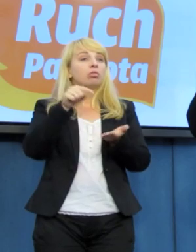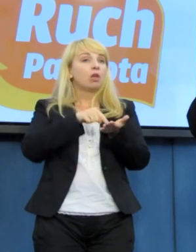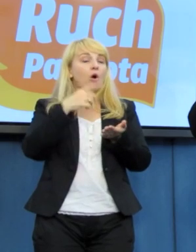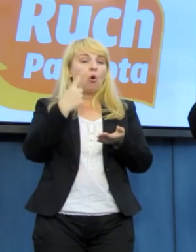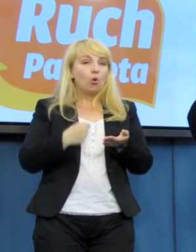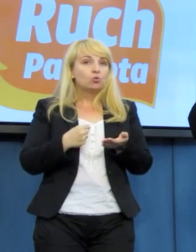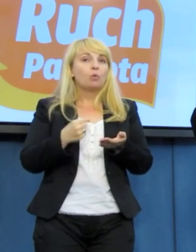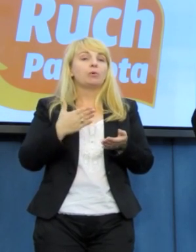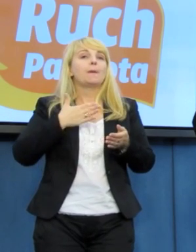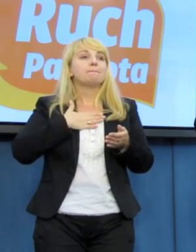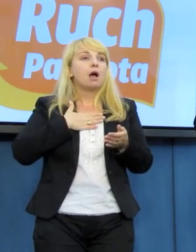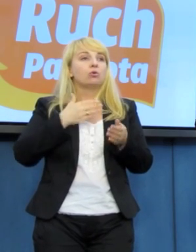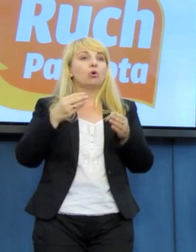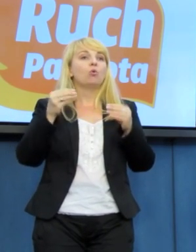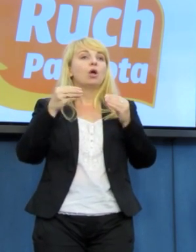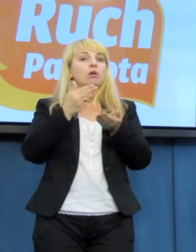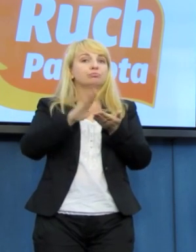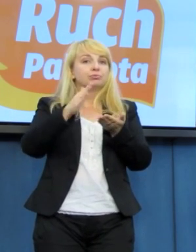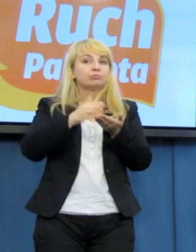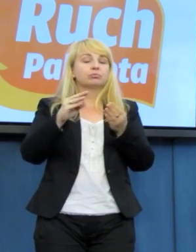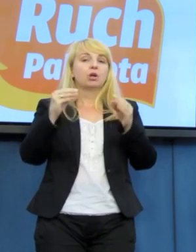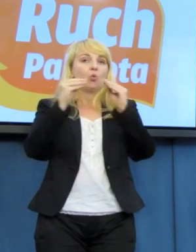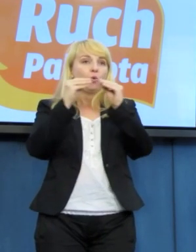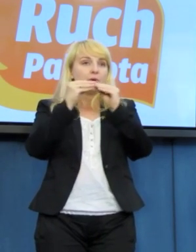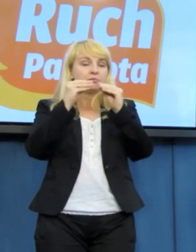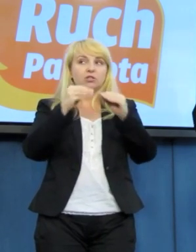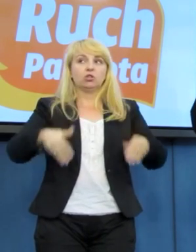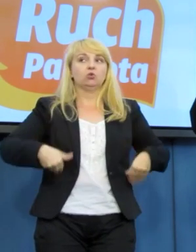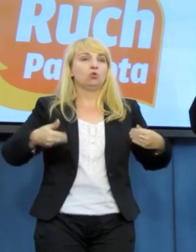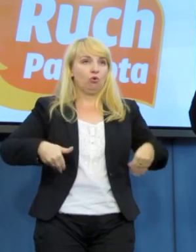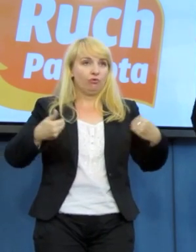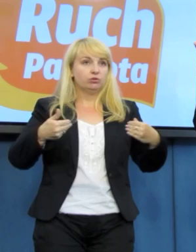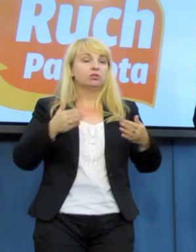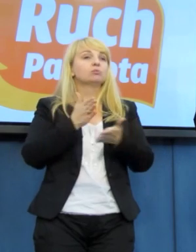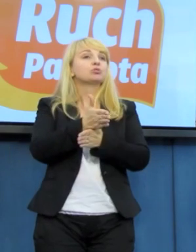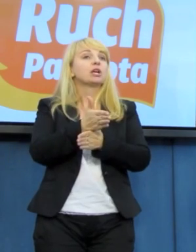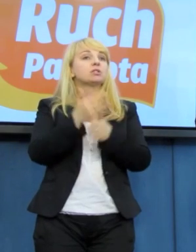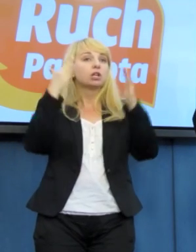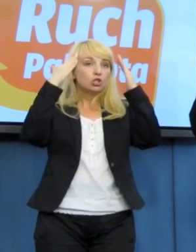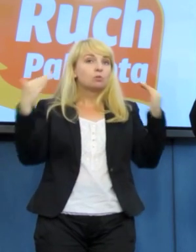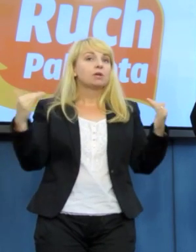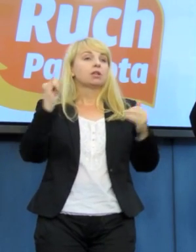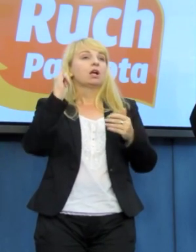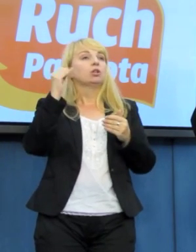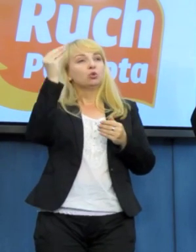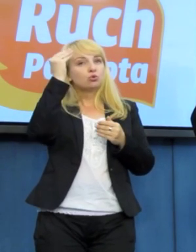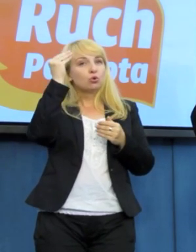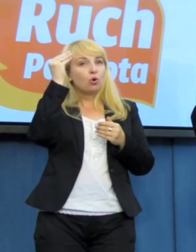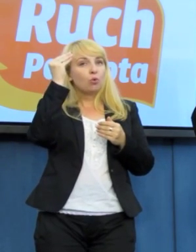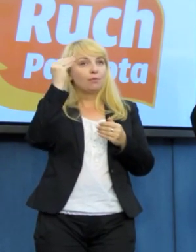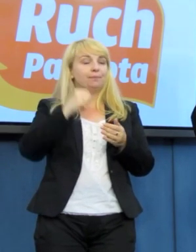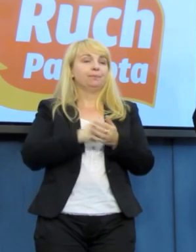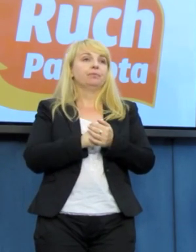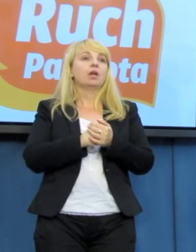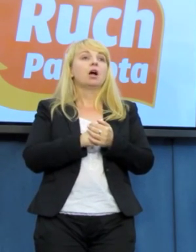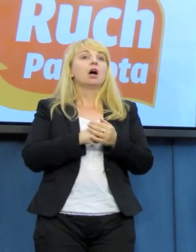mają płacone składki rentowe i zdrowotne przez szpitale i szkoły, czyli de facto płacą za